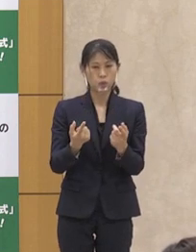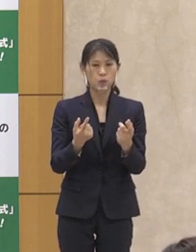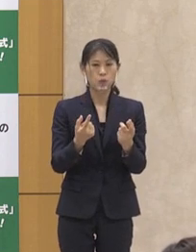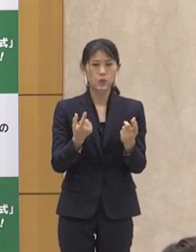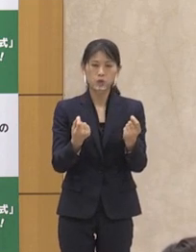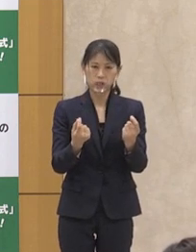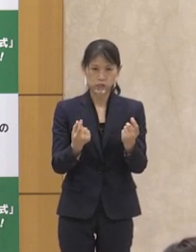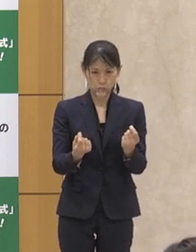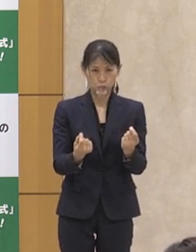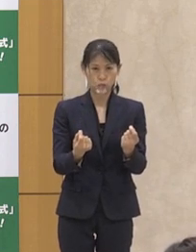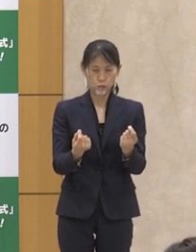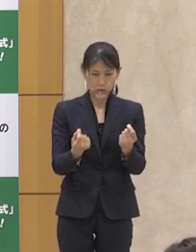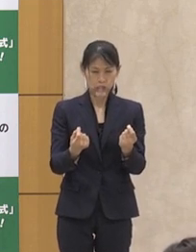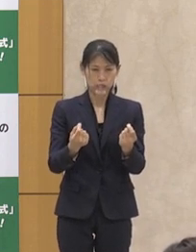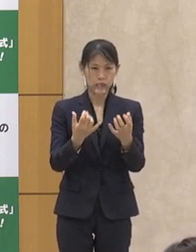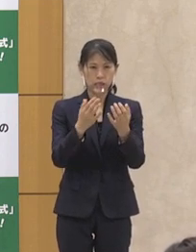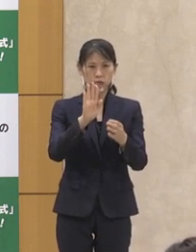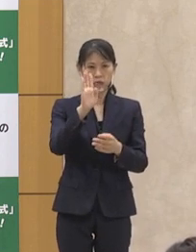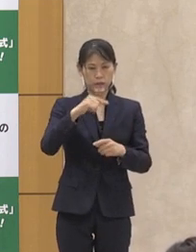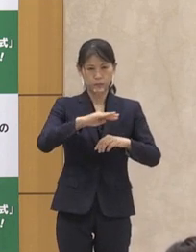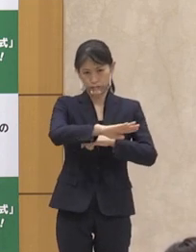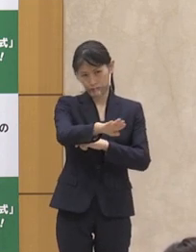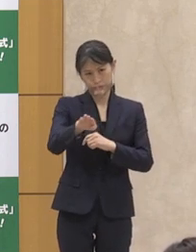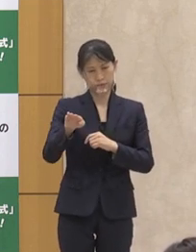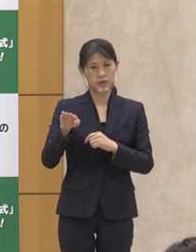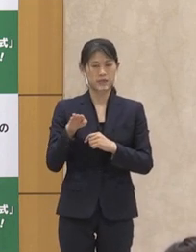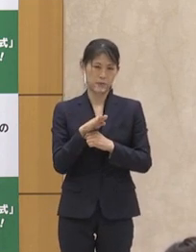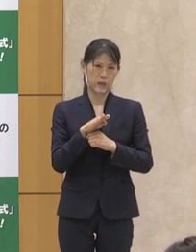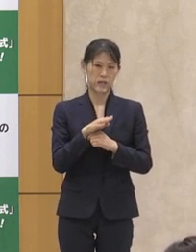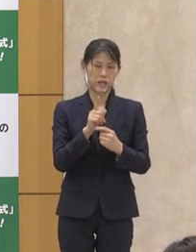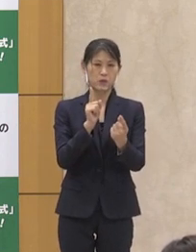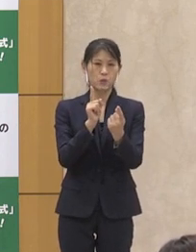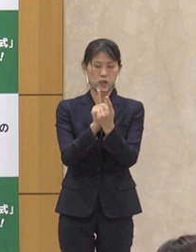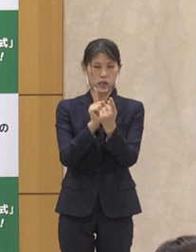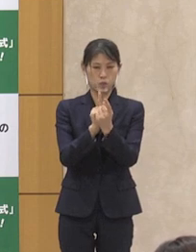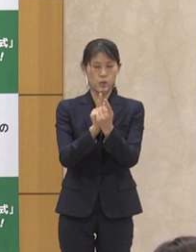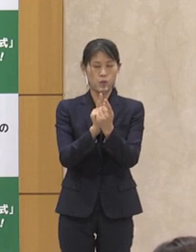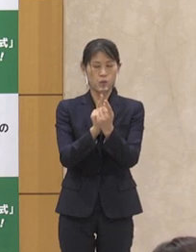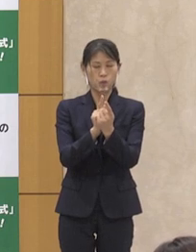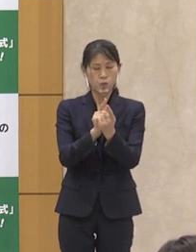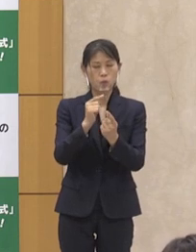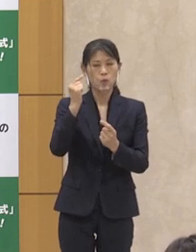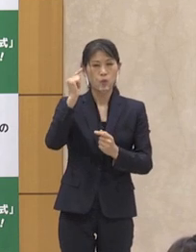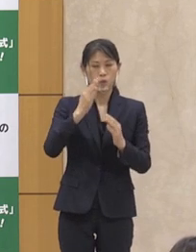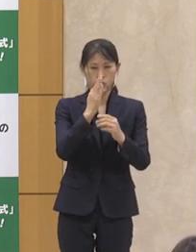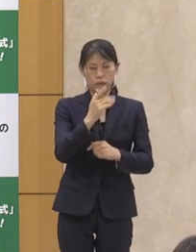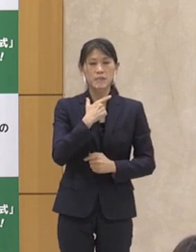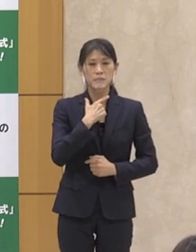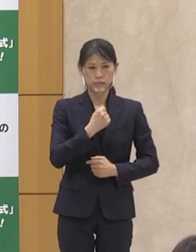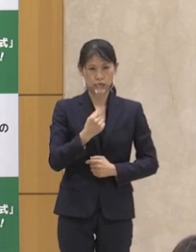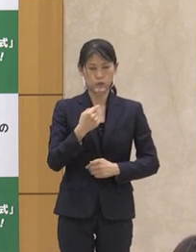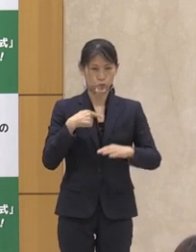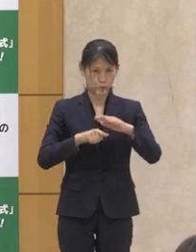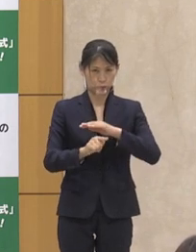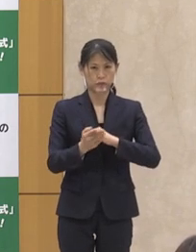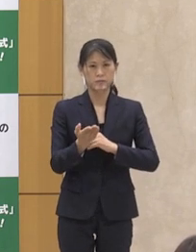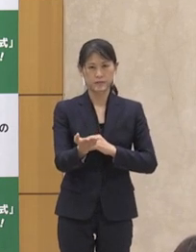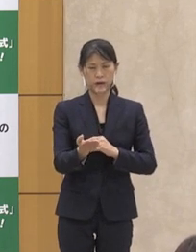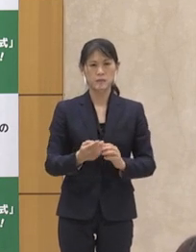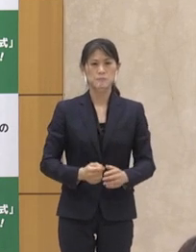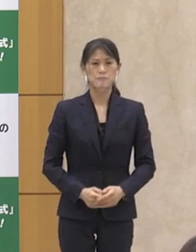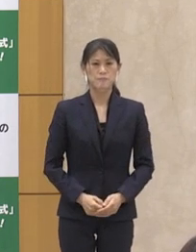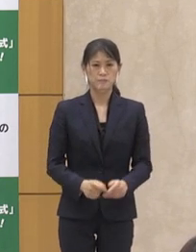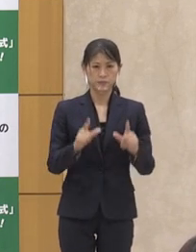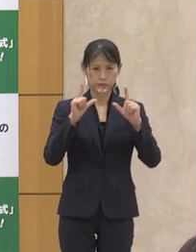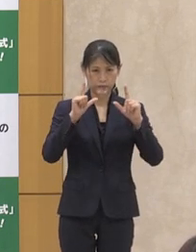対応をお願いしたいという趣旨でよろしいでしょうか。 まあ、そういったものも含めてですね、いわれ